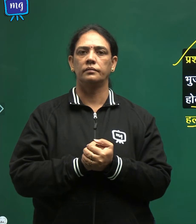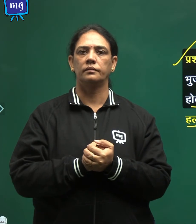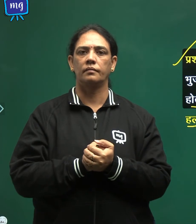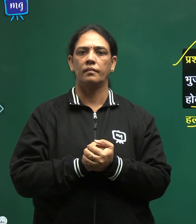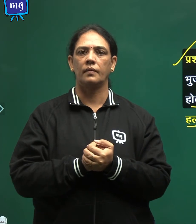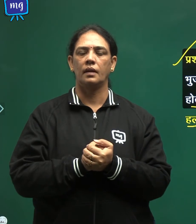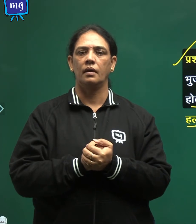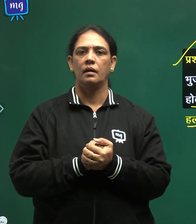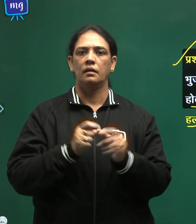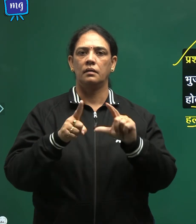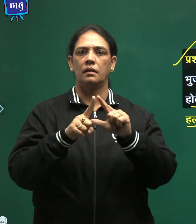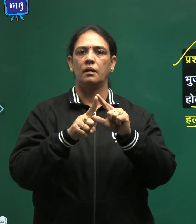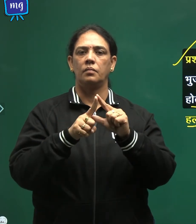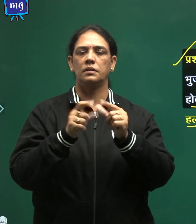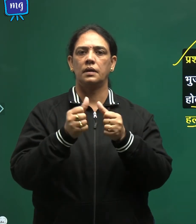त्रिभुज ABC में